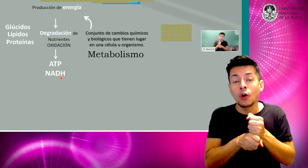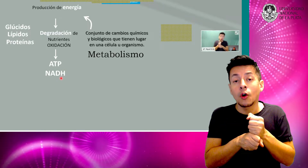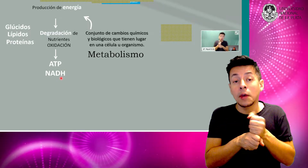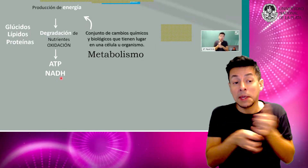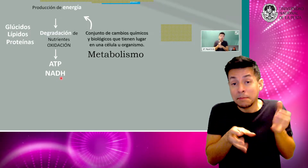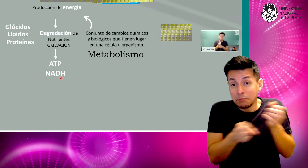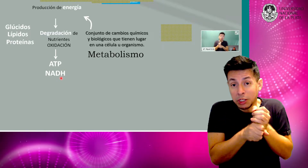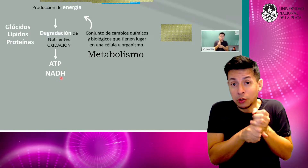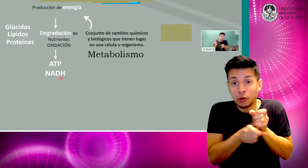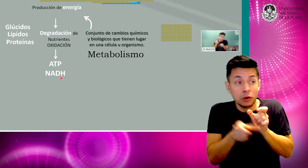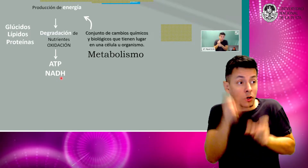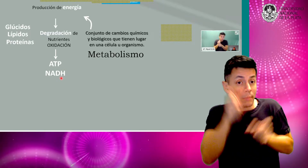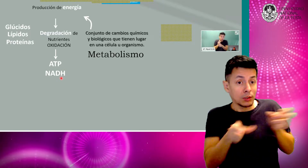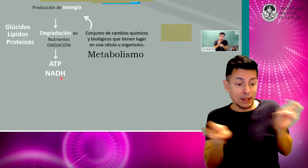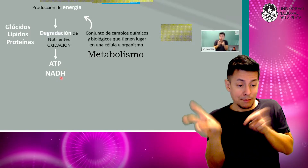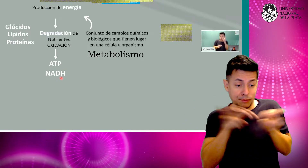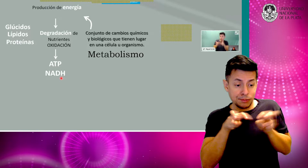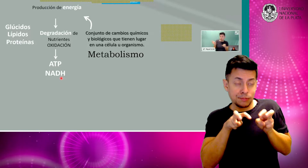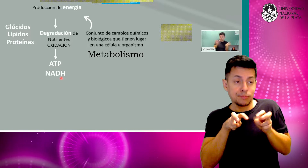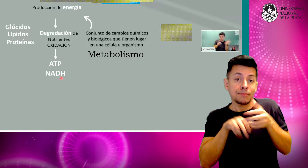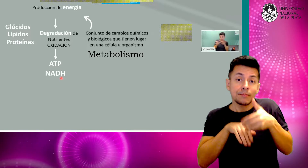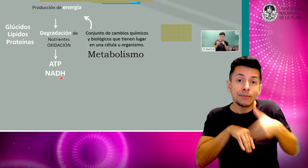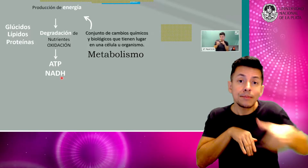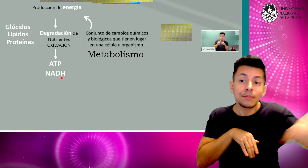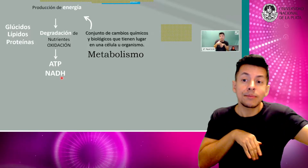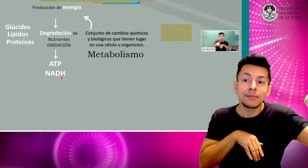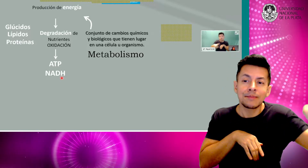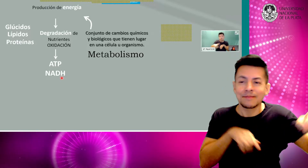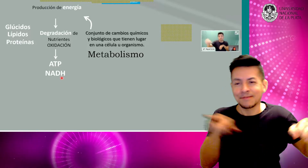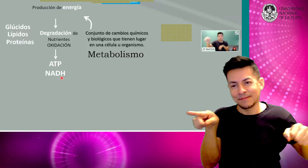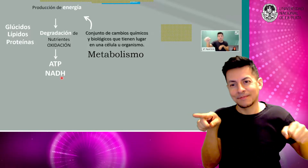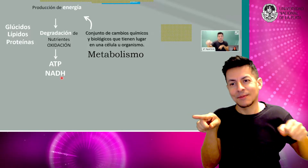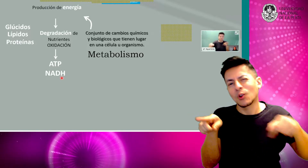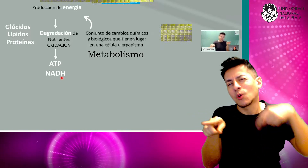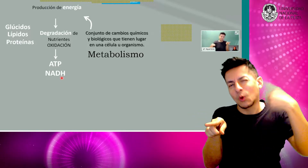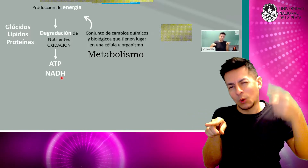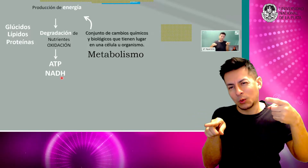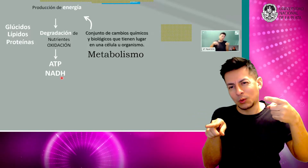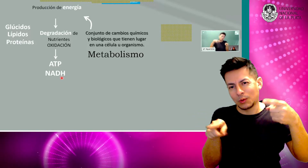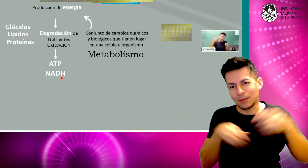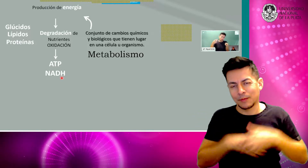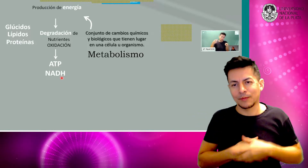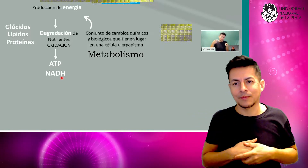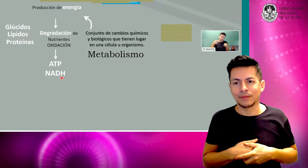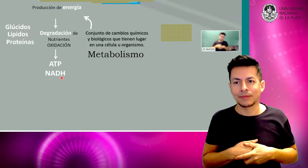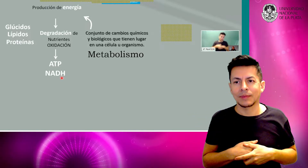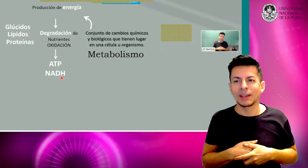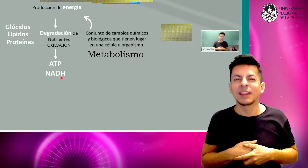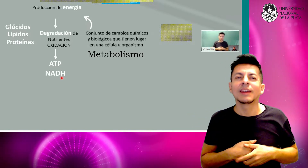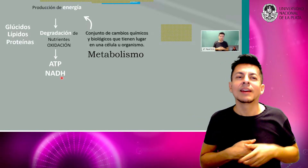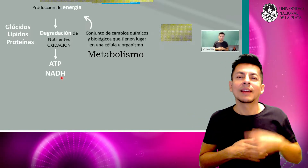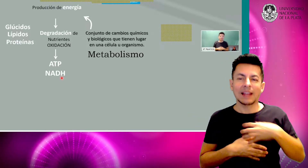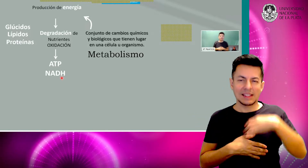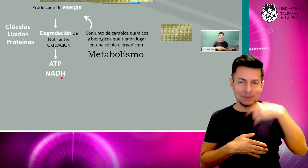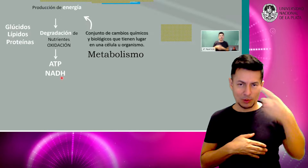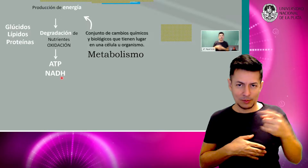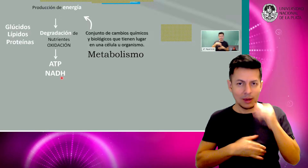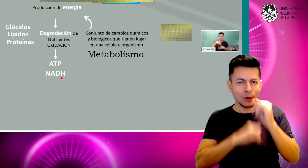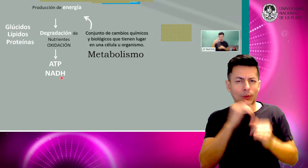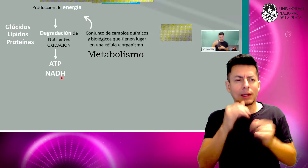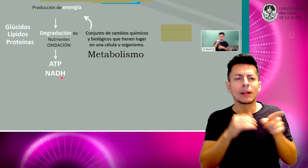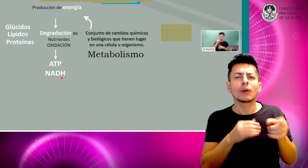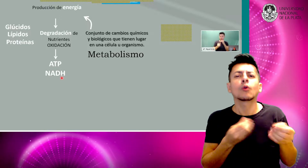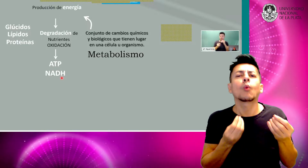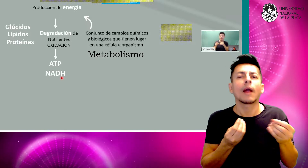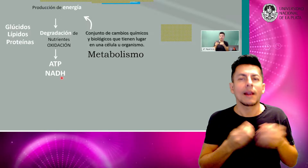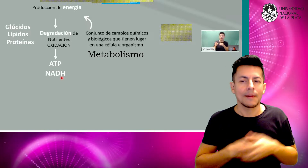puede transportar electrones, ¿sí? Se los nombro para introducirles para la clase que viene, que